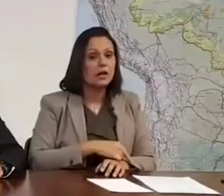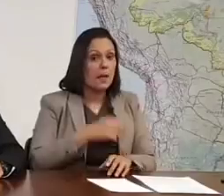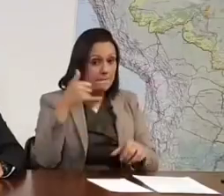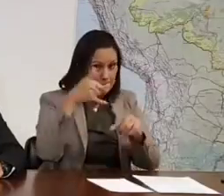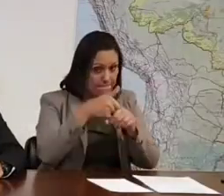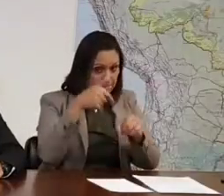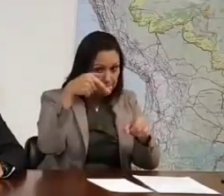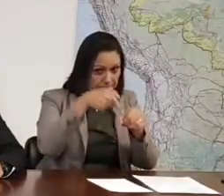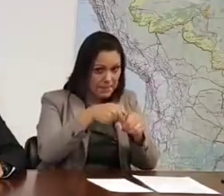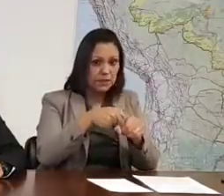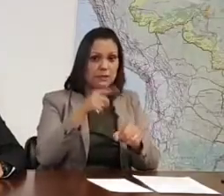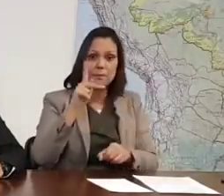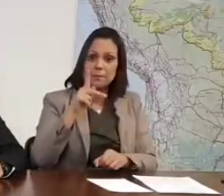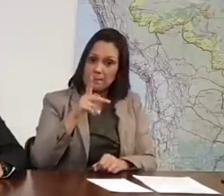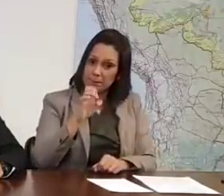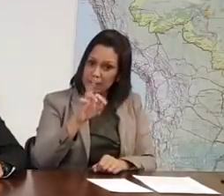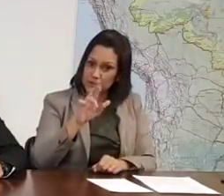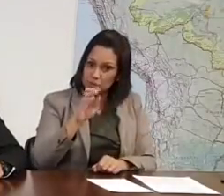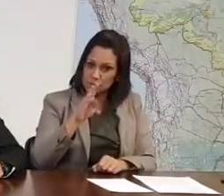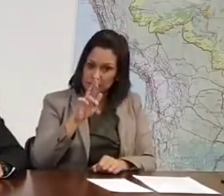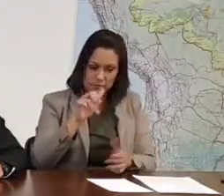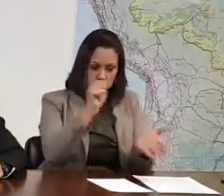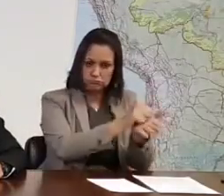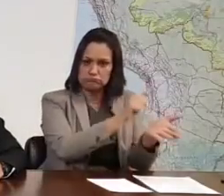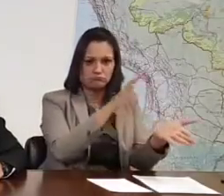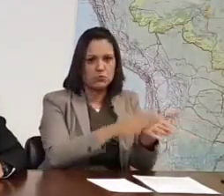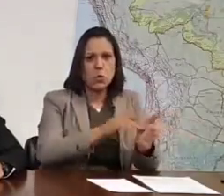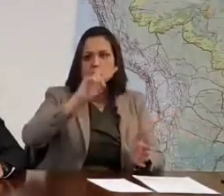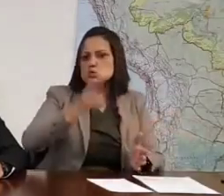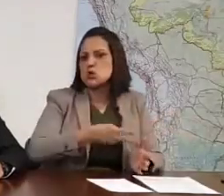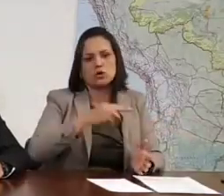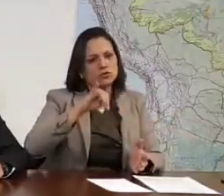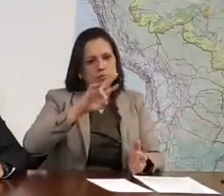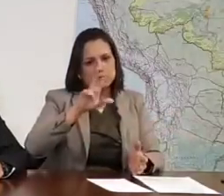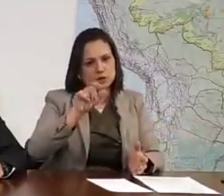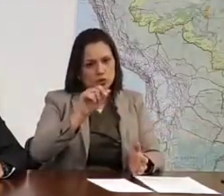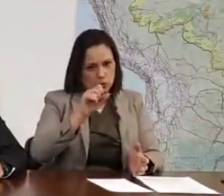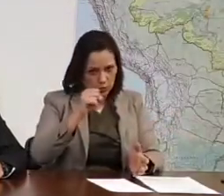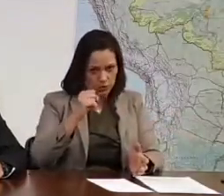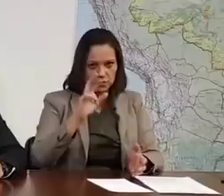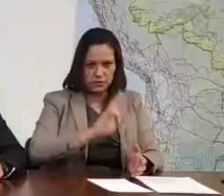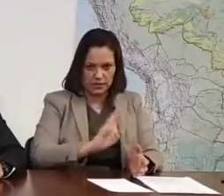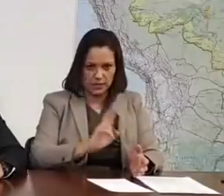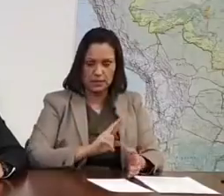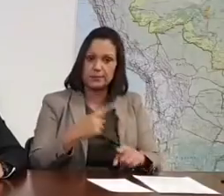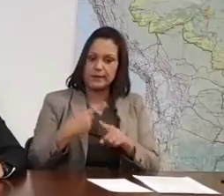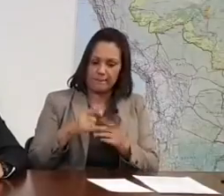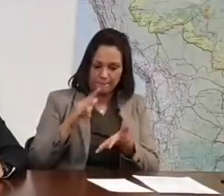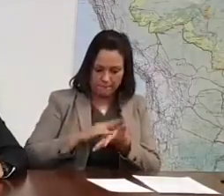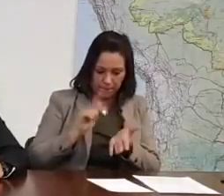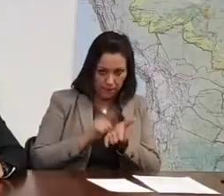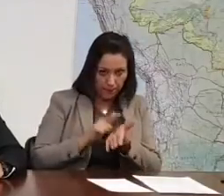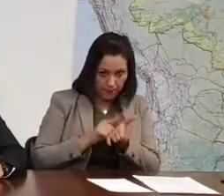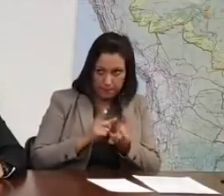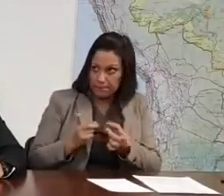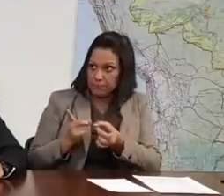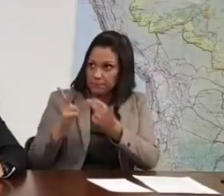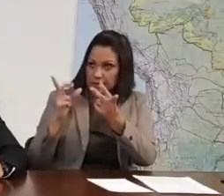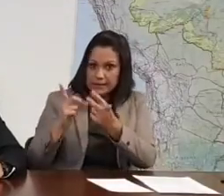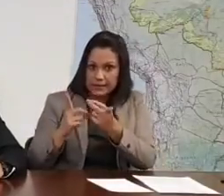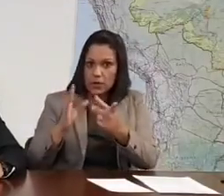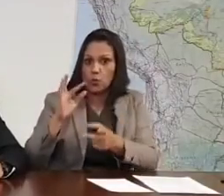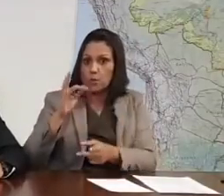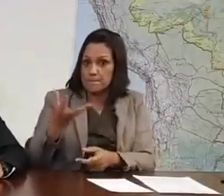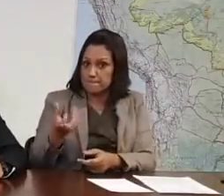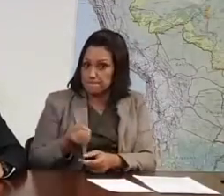meio de reais por ter realizado venda de papéis para fundos de pensão especial nos Estados Unidos, e lá